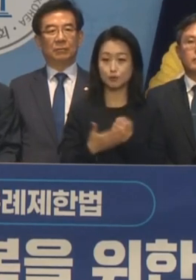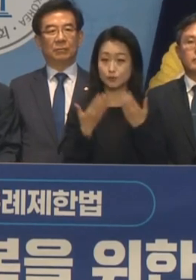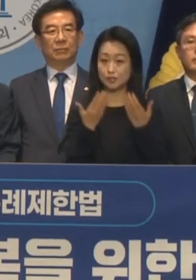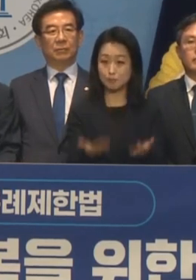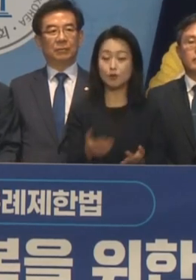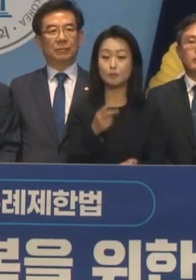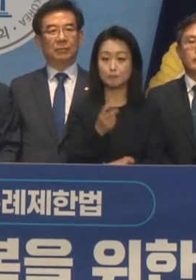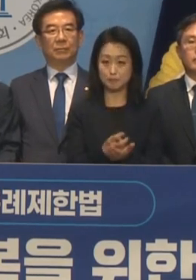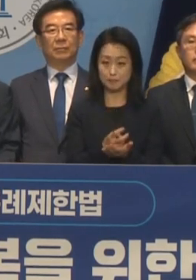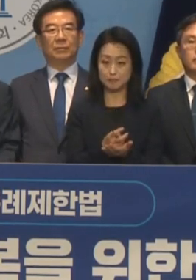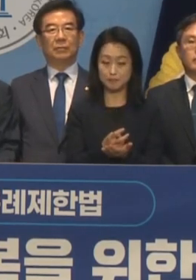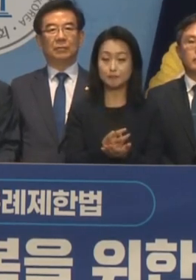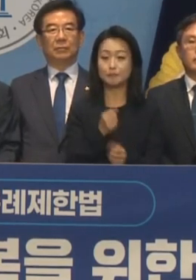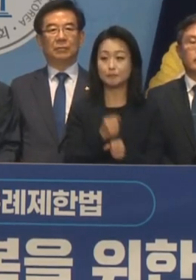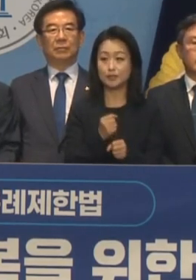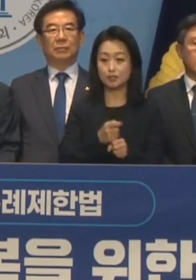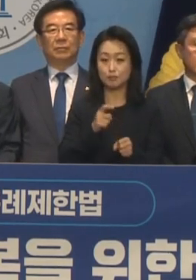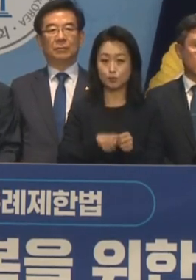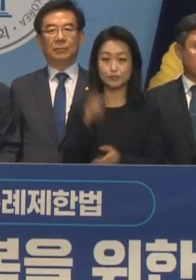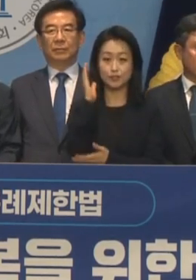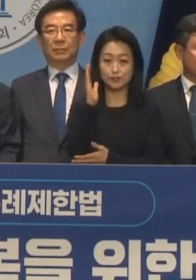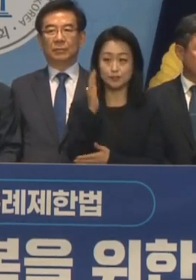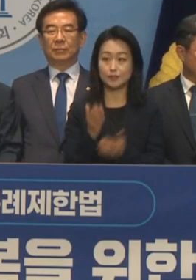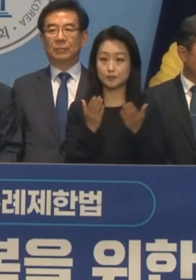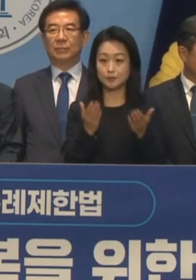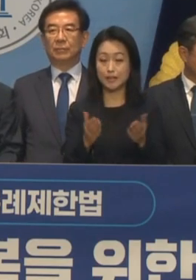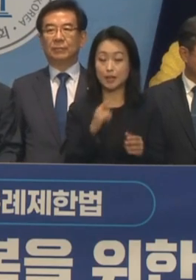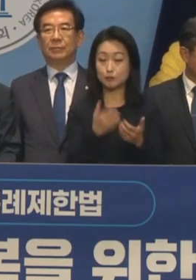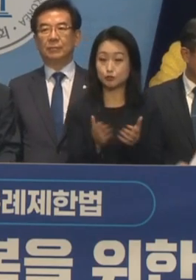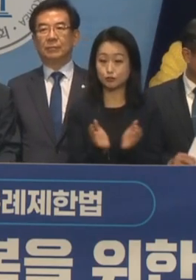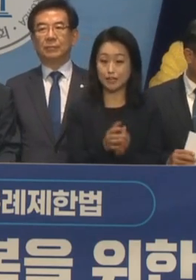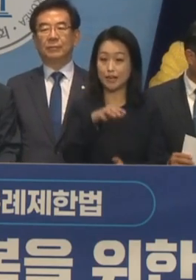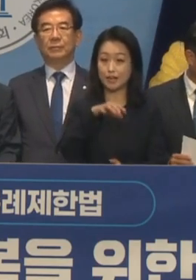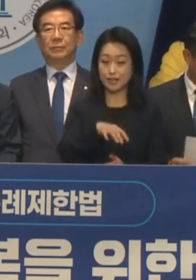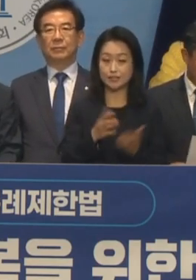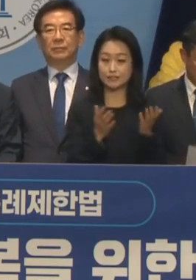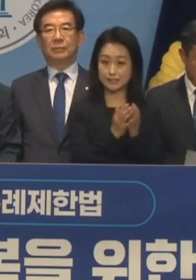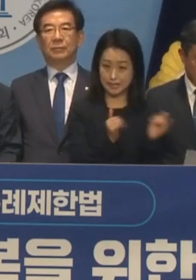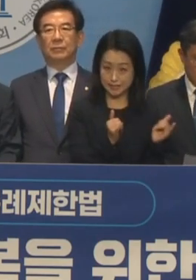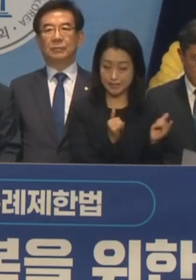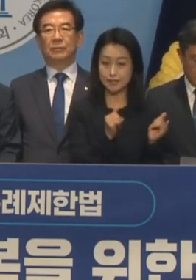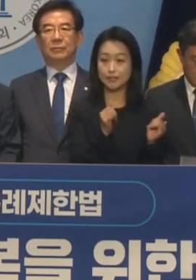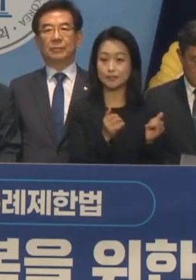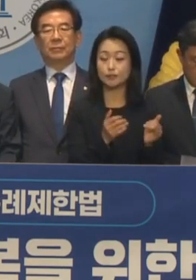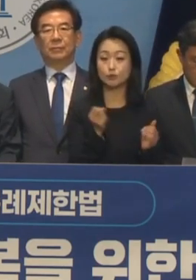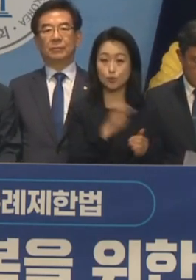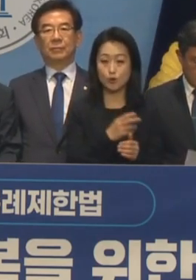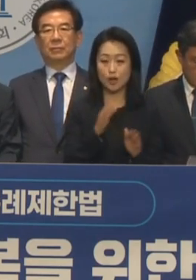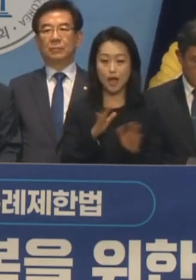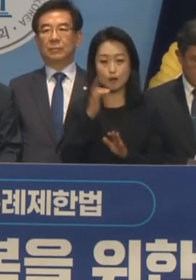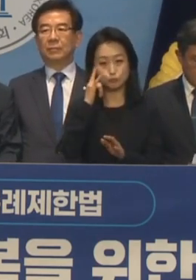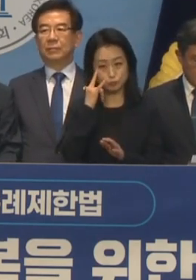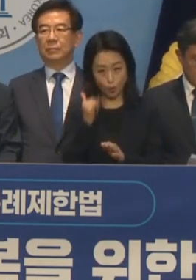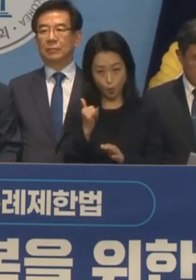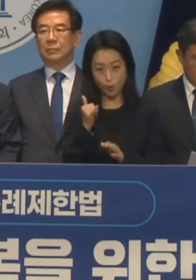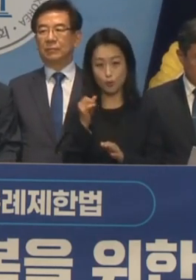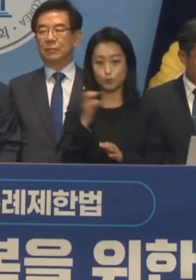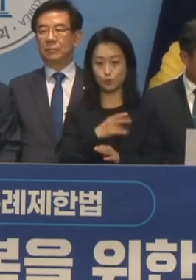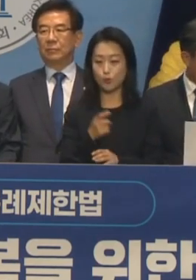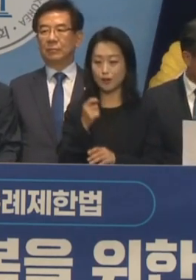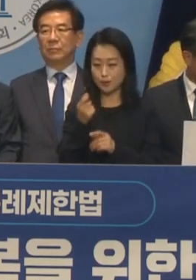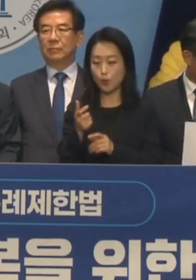이 자리에 섰습니다. 지난 총선에서 더불어민주당은 직장인 학부모 공약, 소상공인